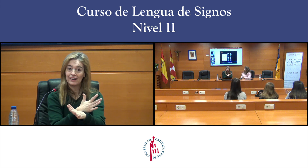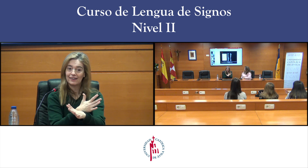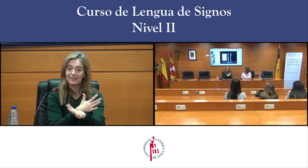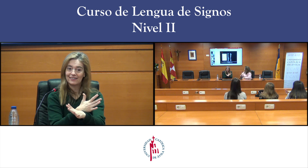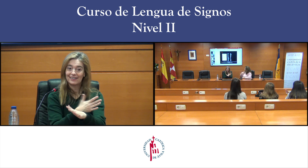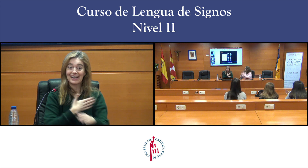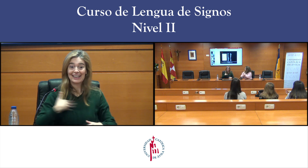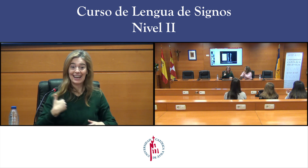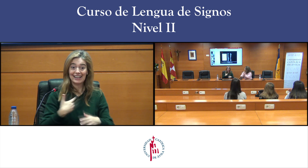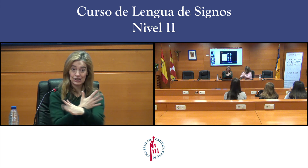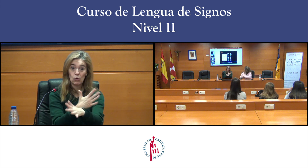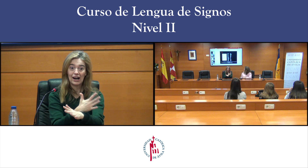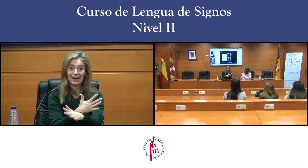por ejemplo Quieres jugar